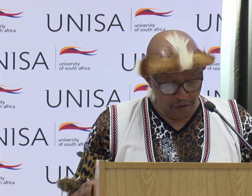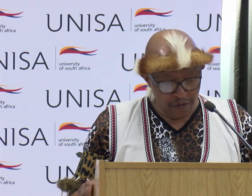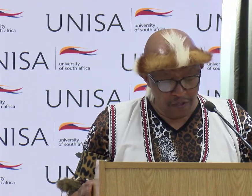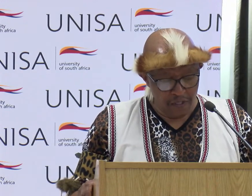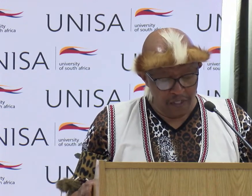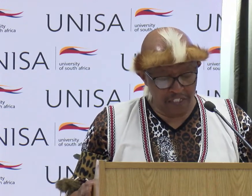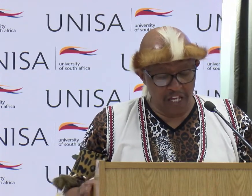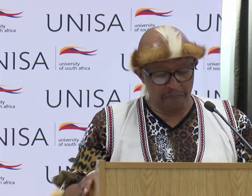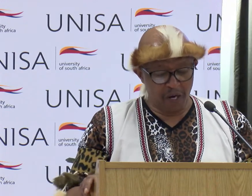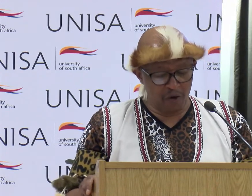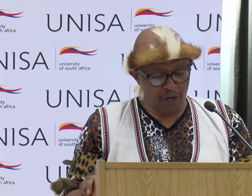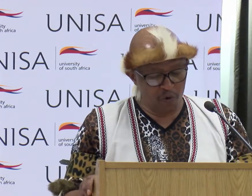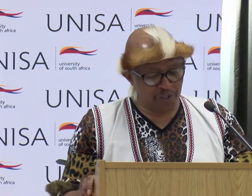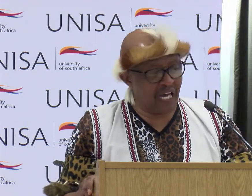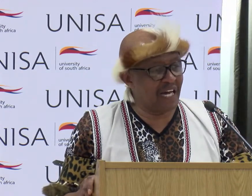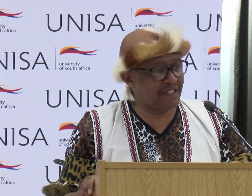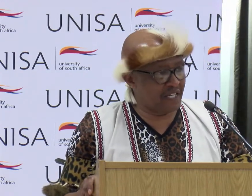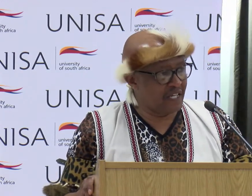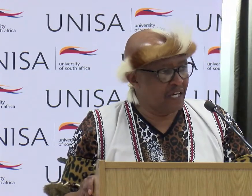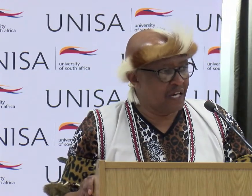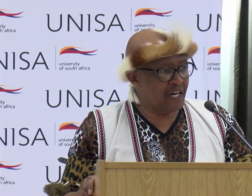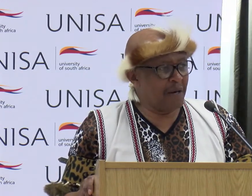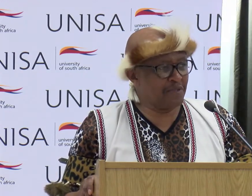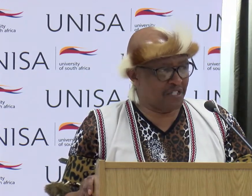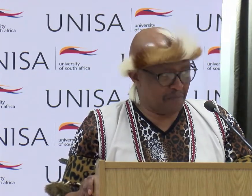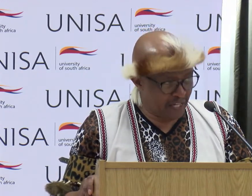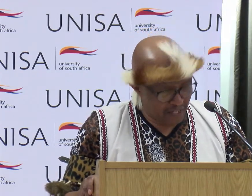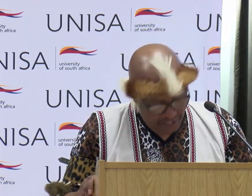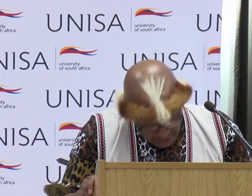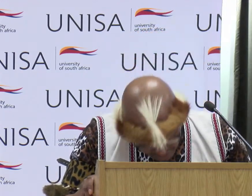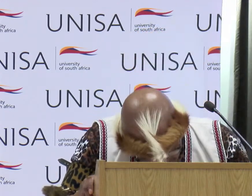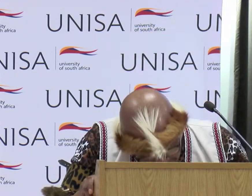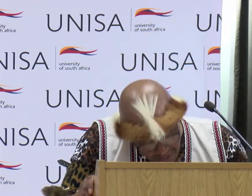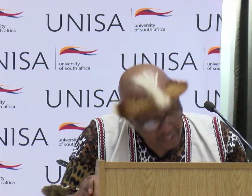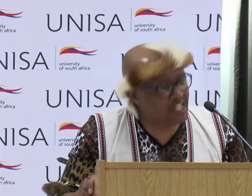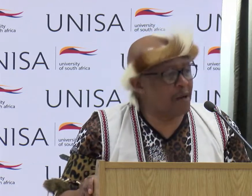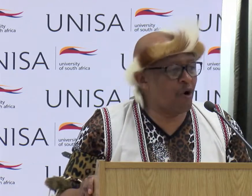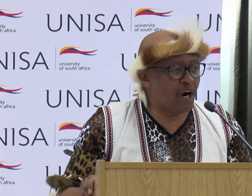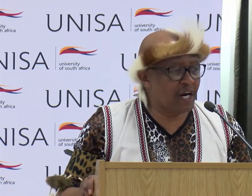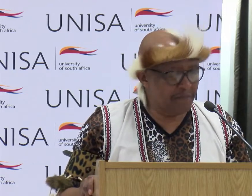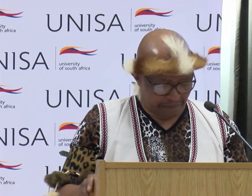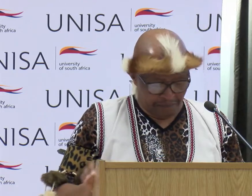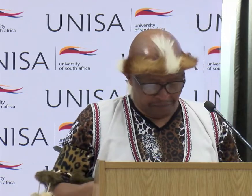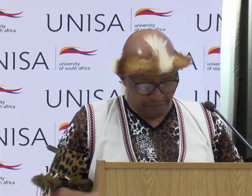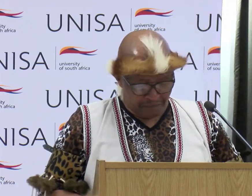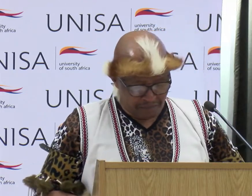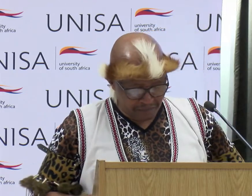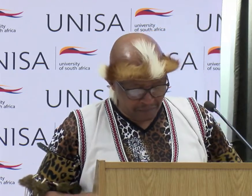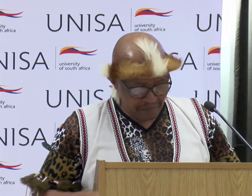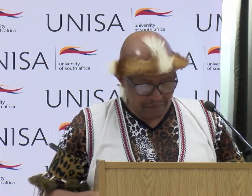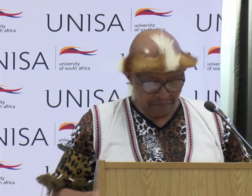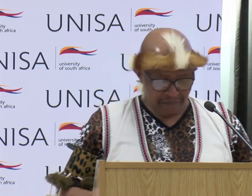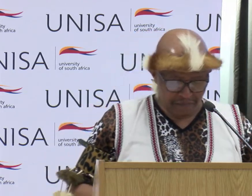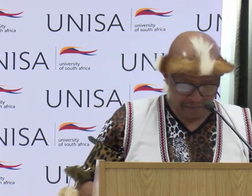Lenkondlo siyibhalelwe usazi kaMzibeni. Ngiyabonga.